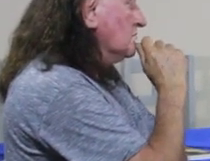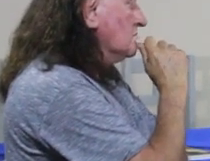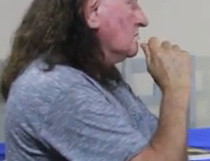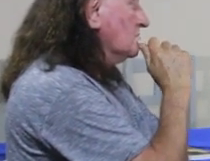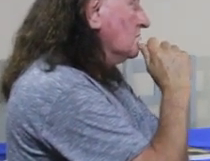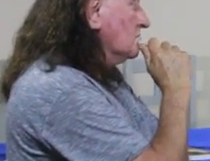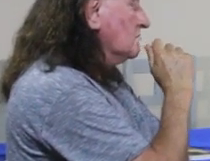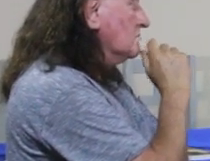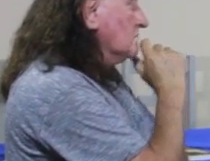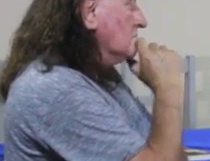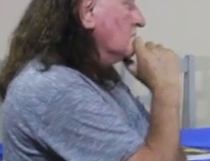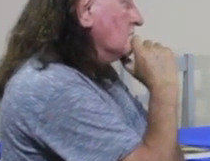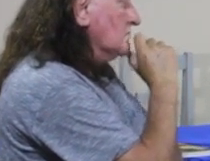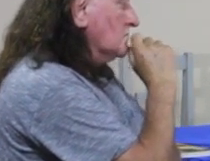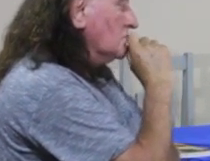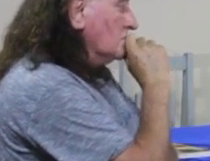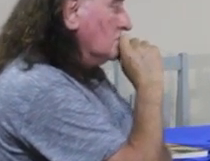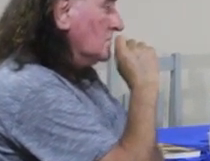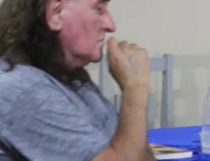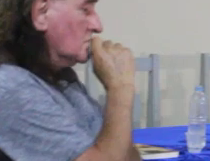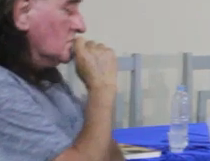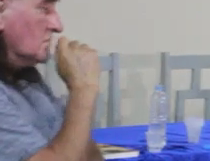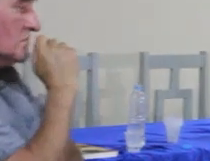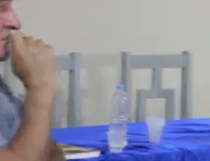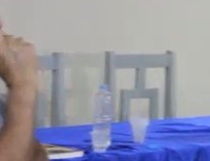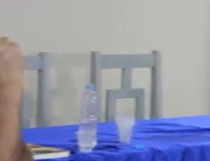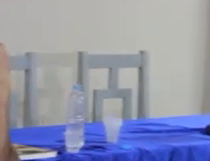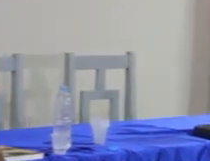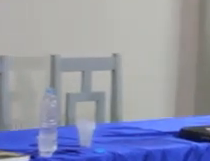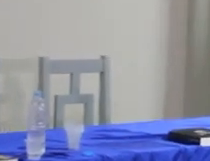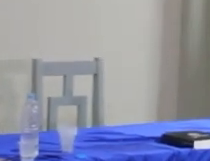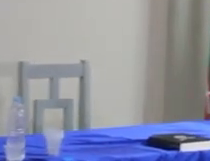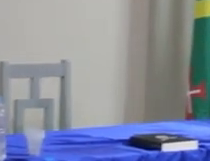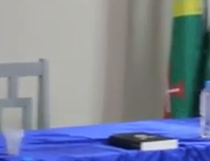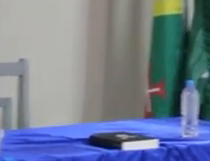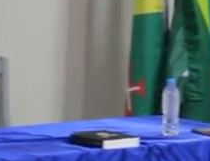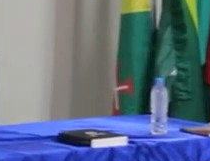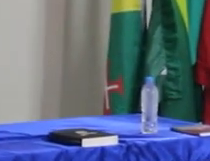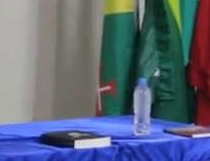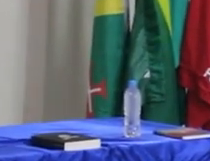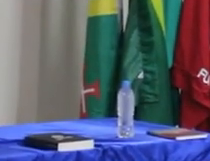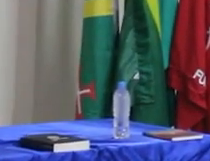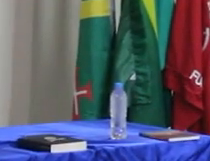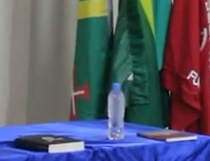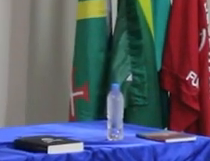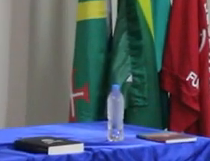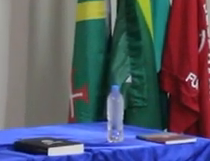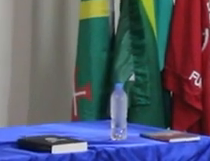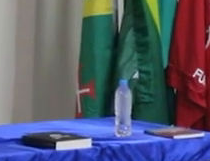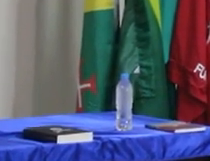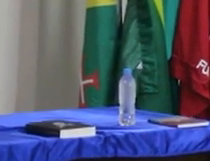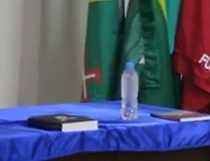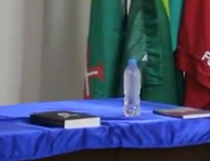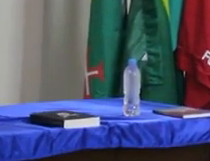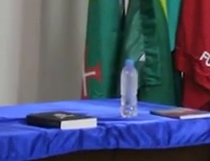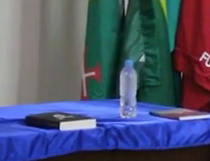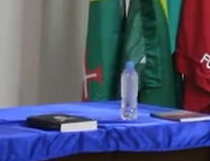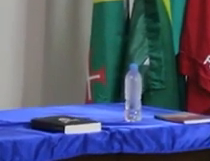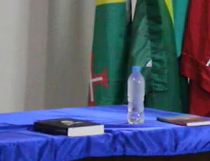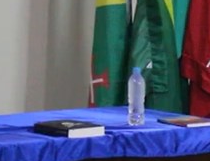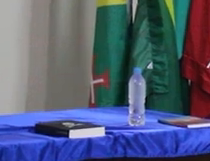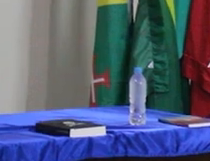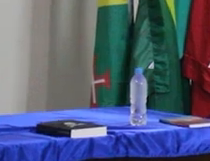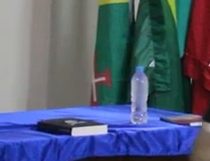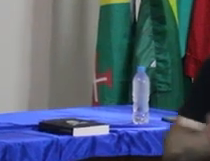Porque quando você não prepara um local para receber, eu vou dar um exemplo curto, dois